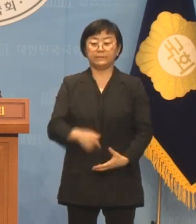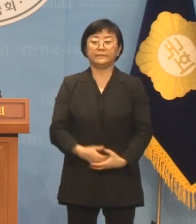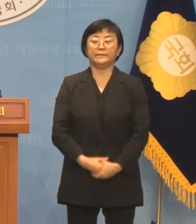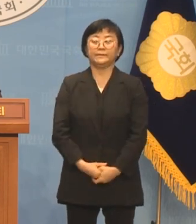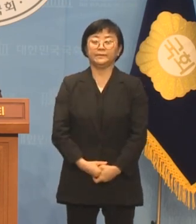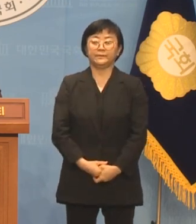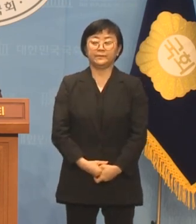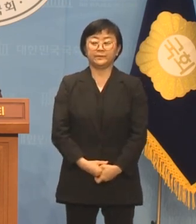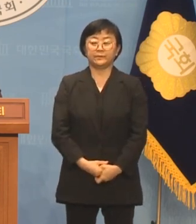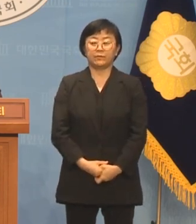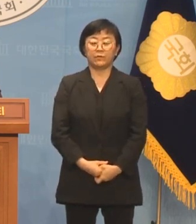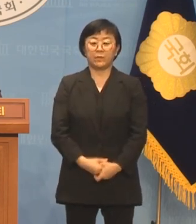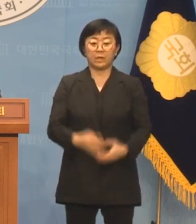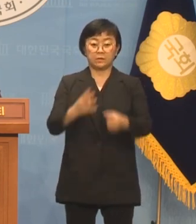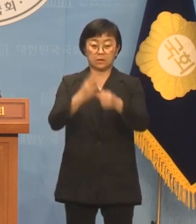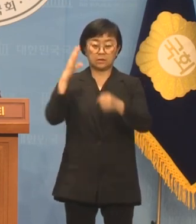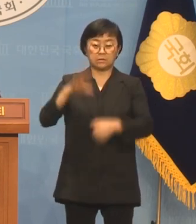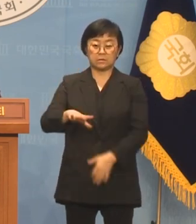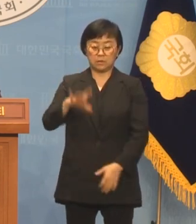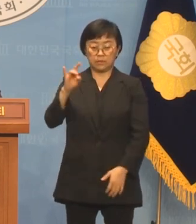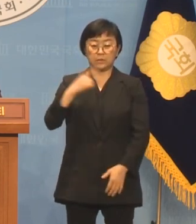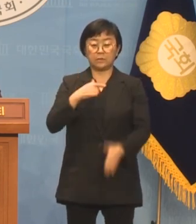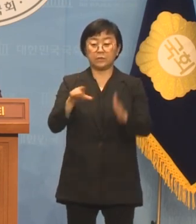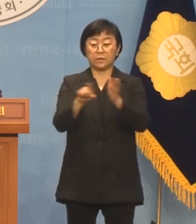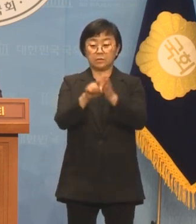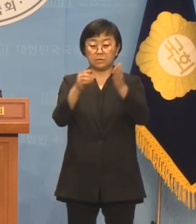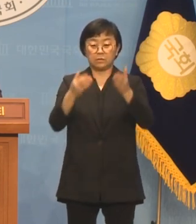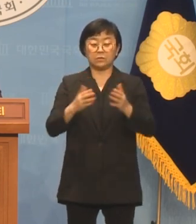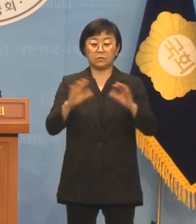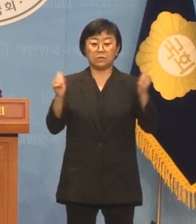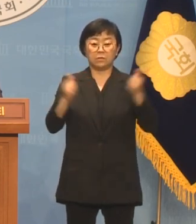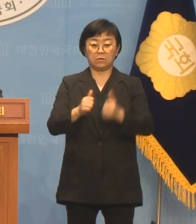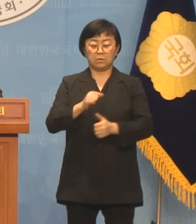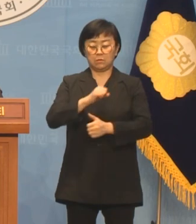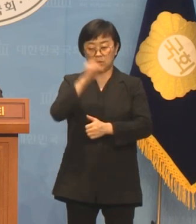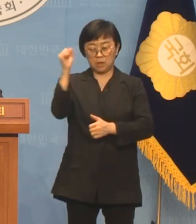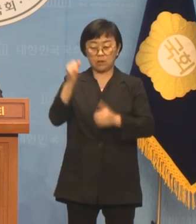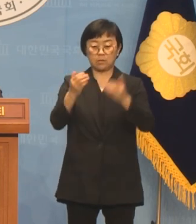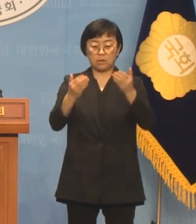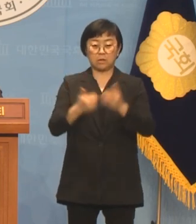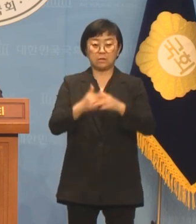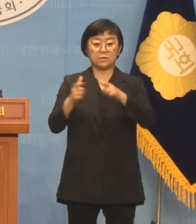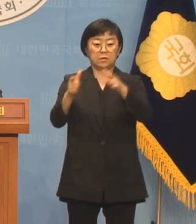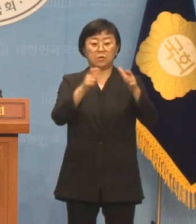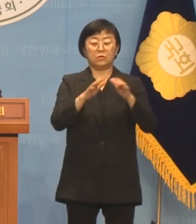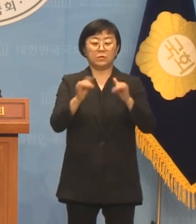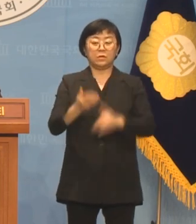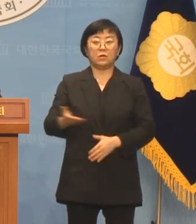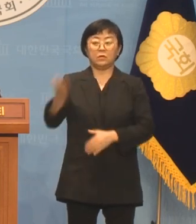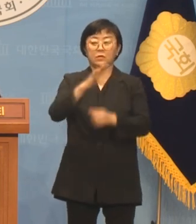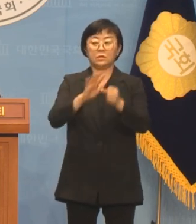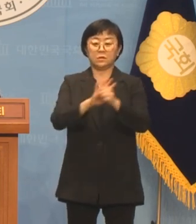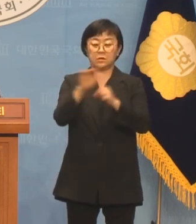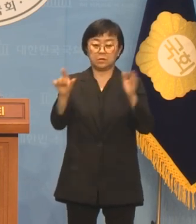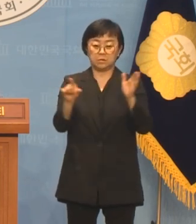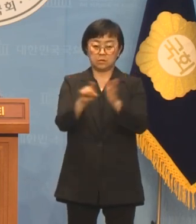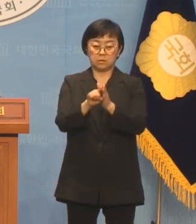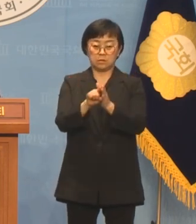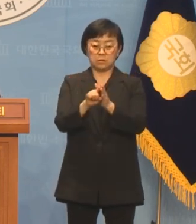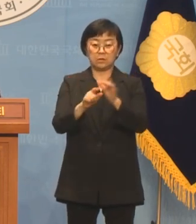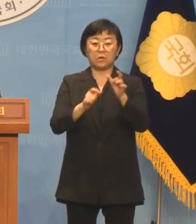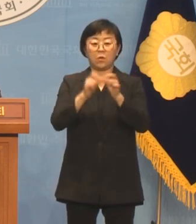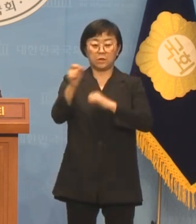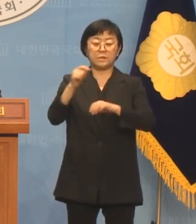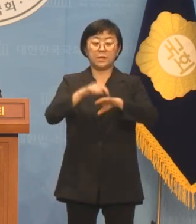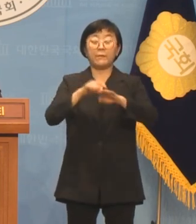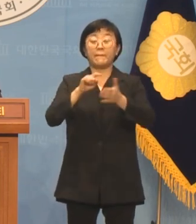바랍니다. 4년 전 처음으로는 저를 믿어주시고 국회의원으로 만들어주신 지역구민 여러분의 사랑과 신뢰는 영원히